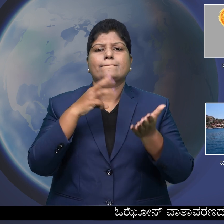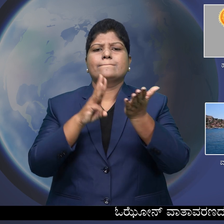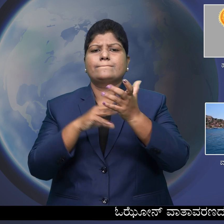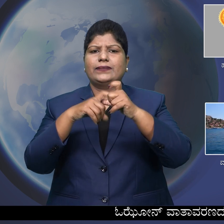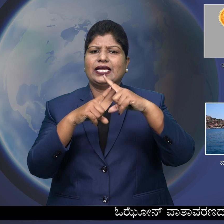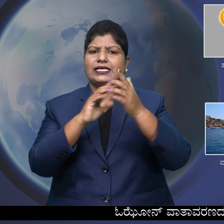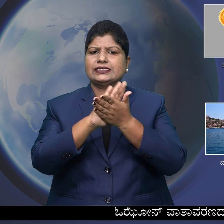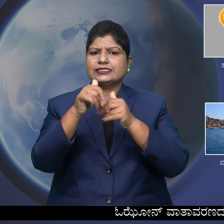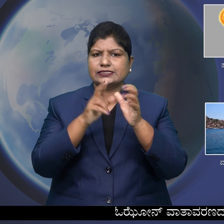ಅನಿಲಗಳಾಗಿವೆ.